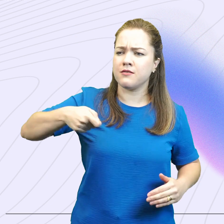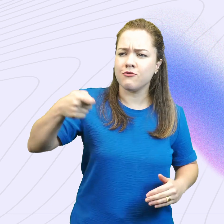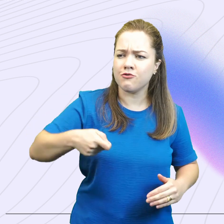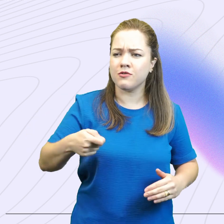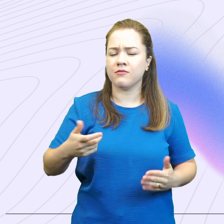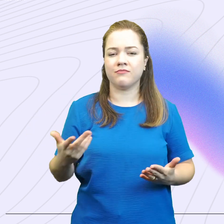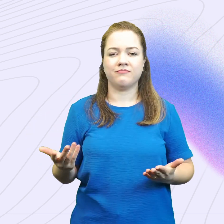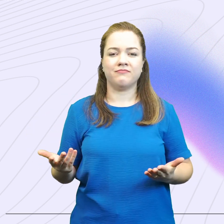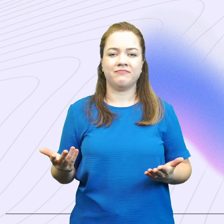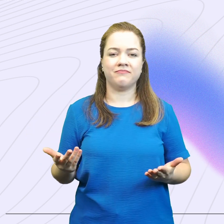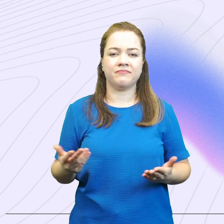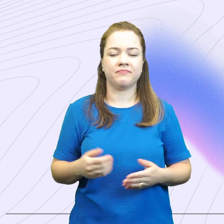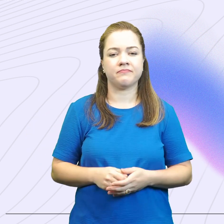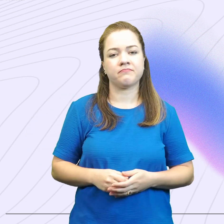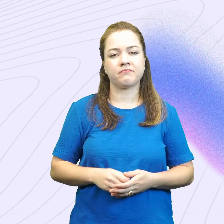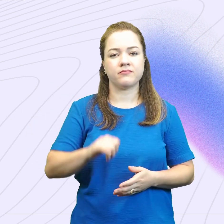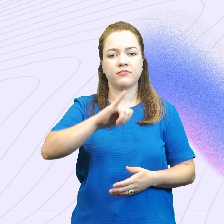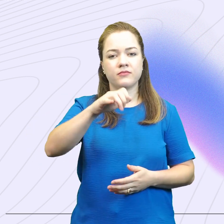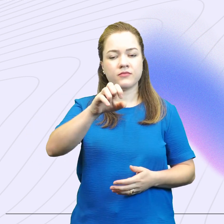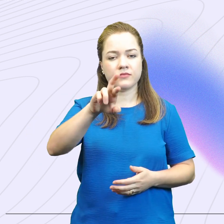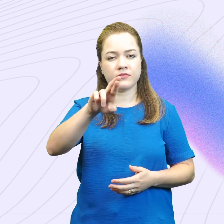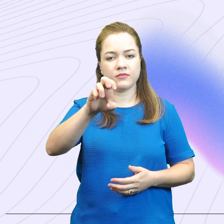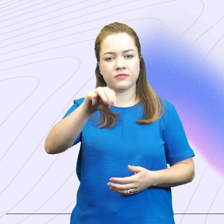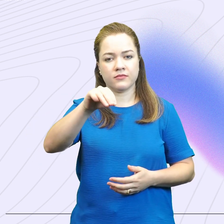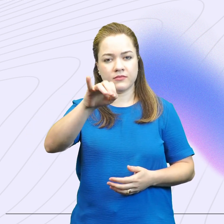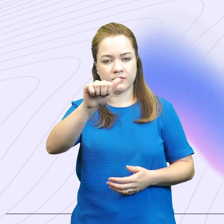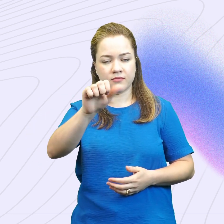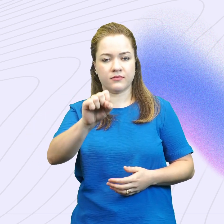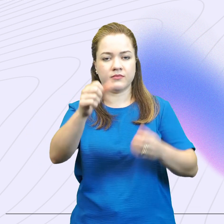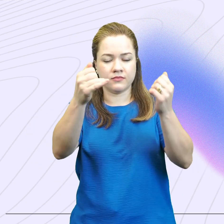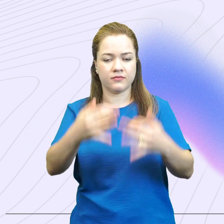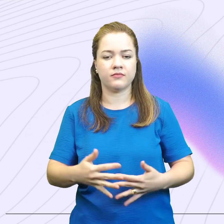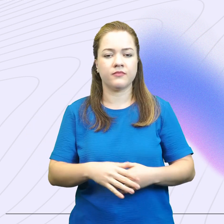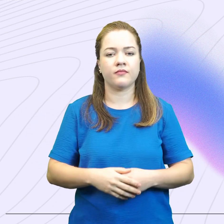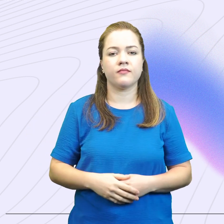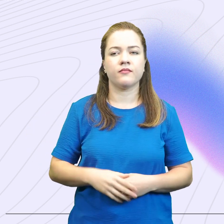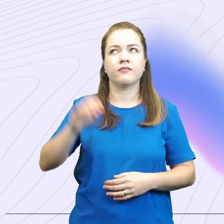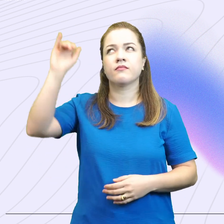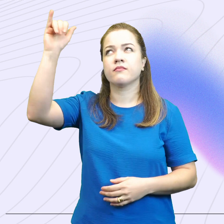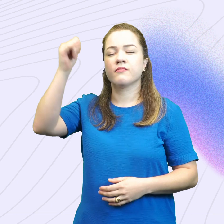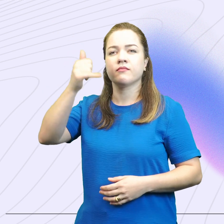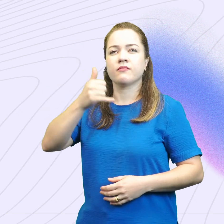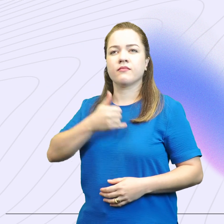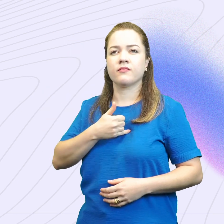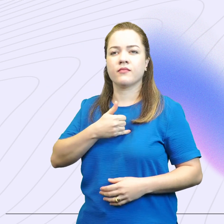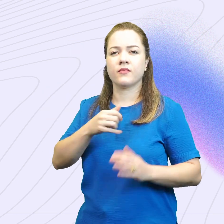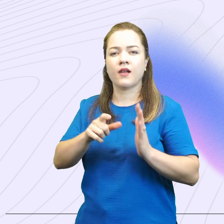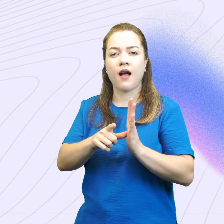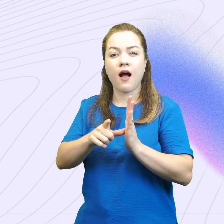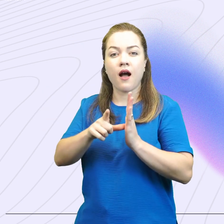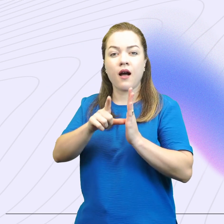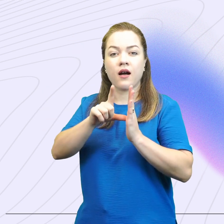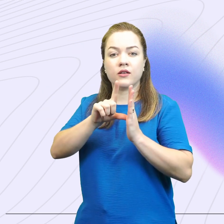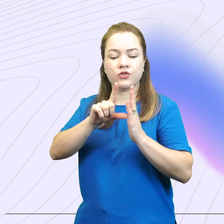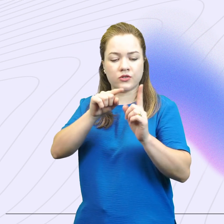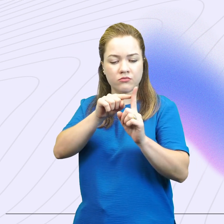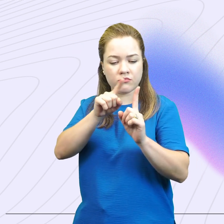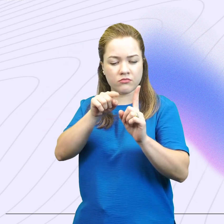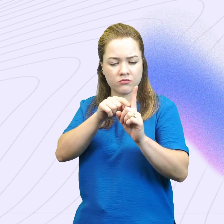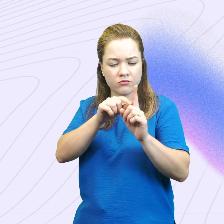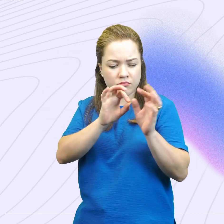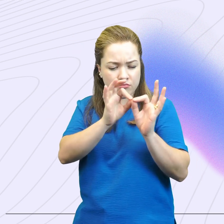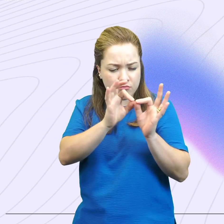Deus. Jeremias 1, 4, 8 fala, a palavra do Senhor veio a mim dizendo, e antes de formá-lo no ventre eu os